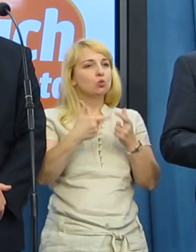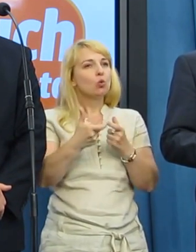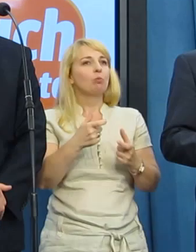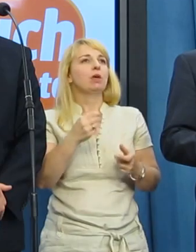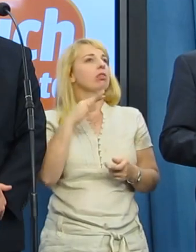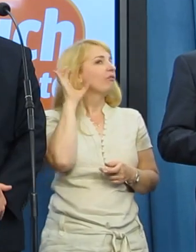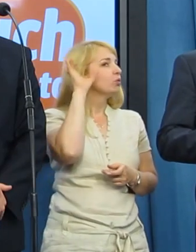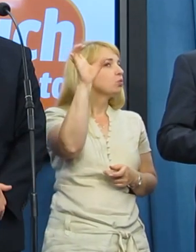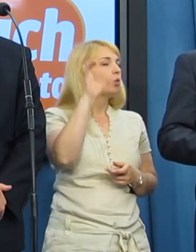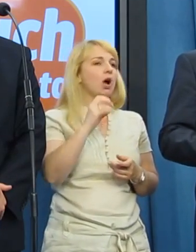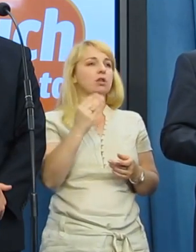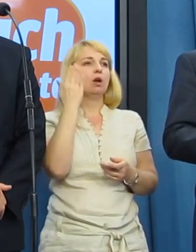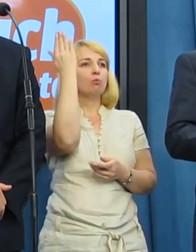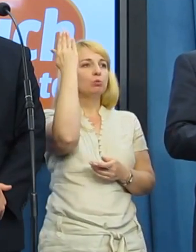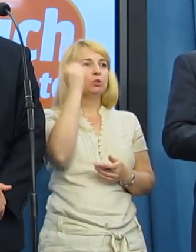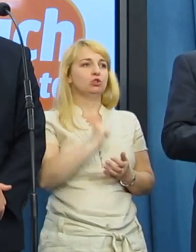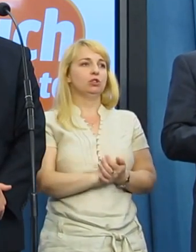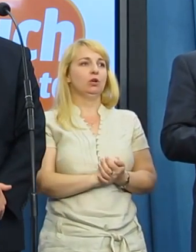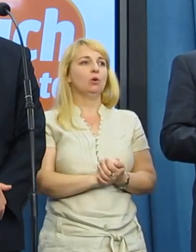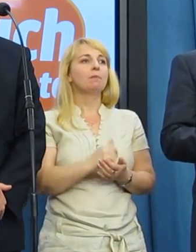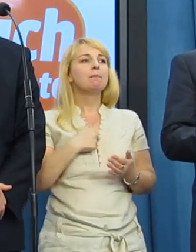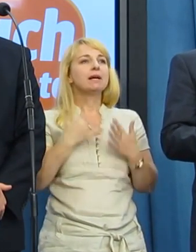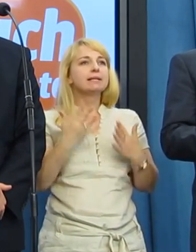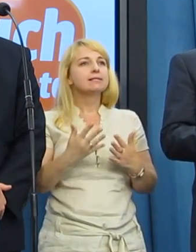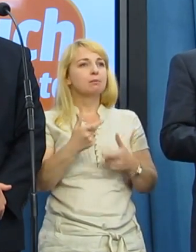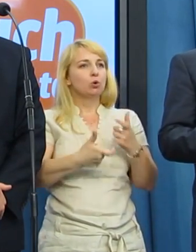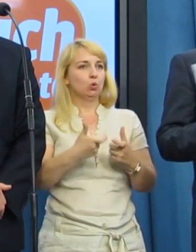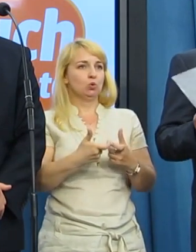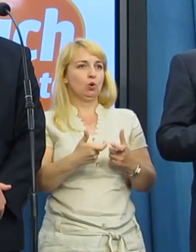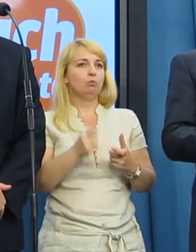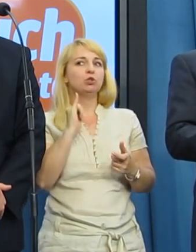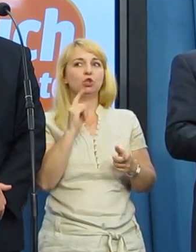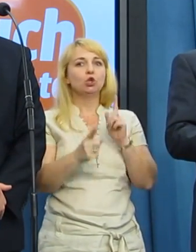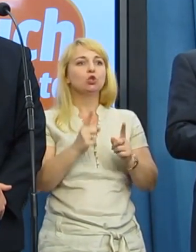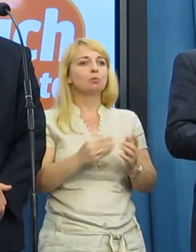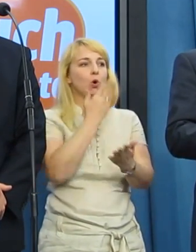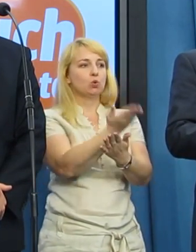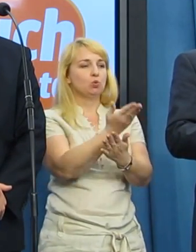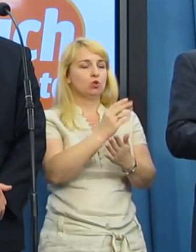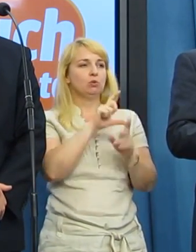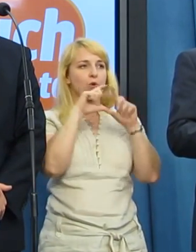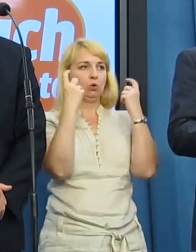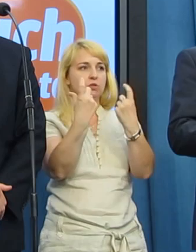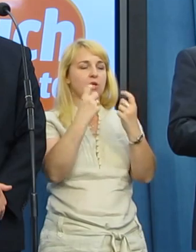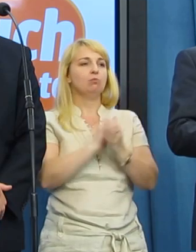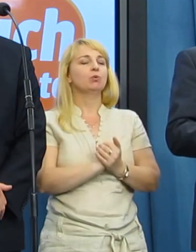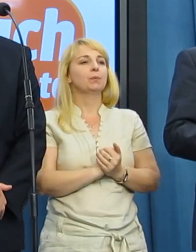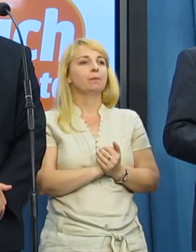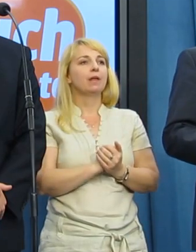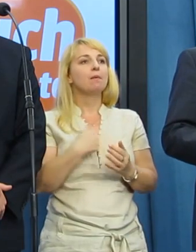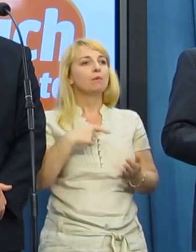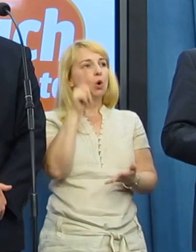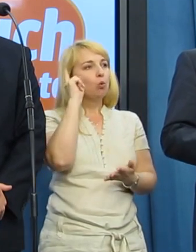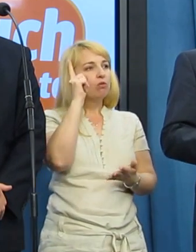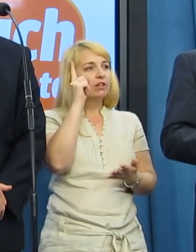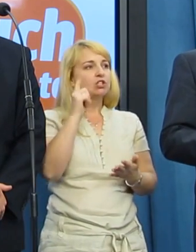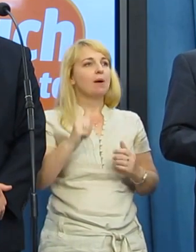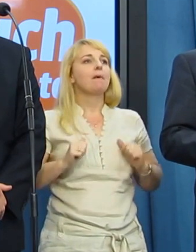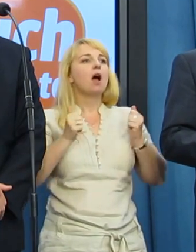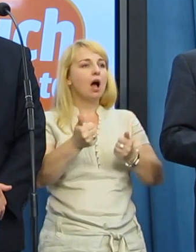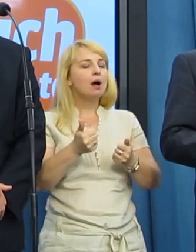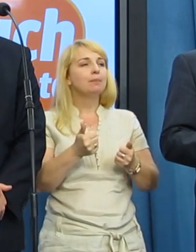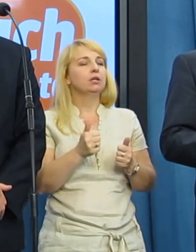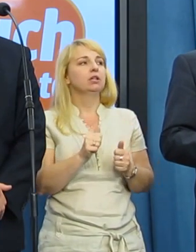który niezwłocznie złożymy zgodnie z regulaminem Sejmu. Uważamy ponadto, że powinno